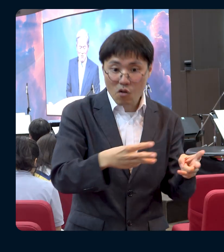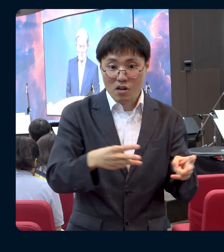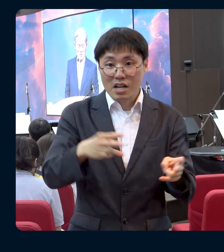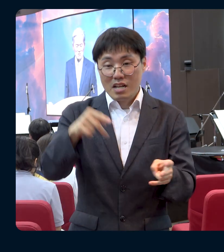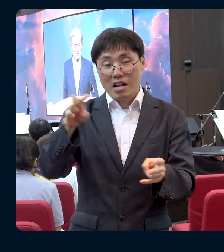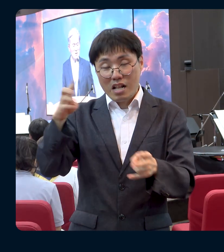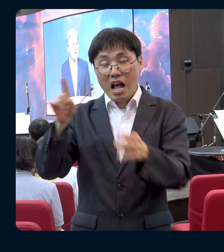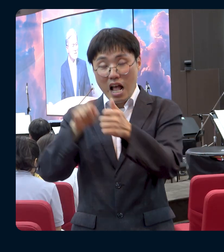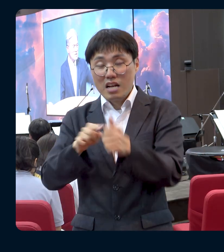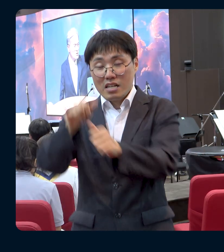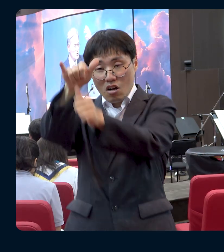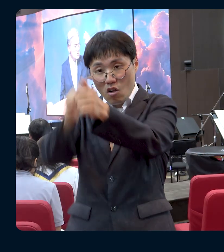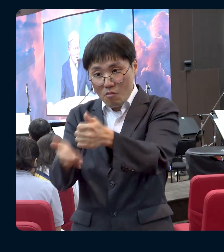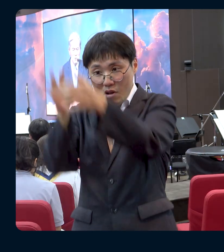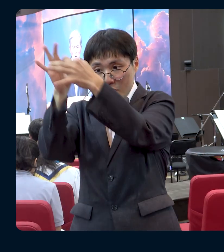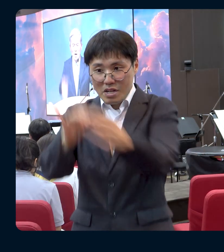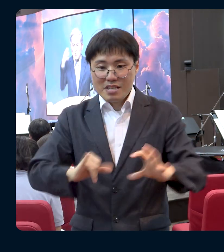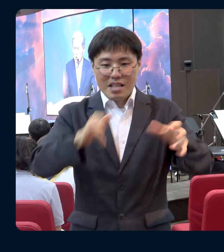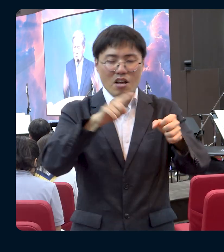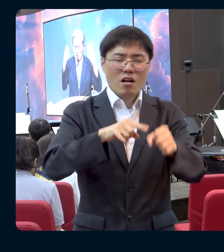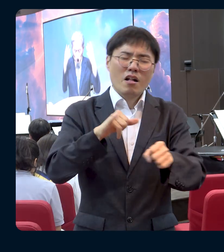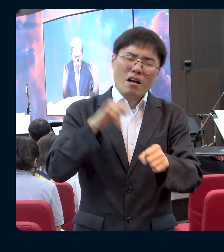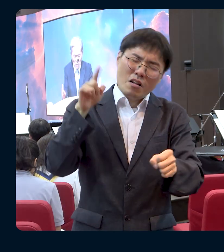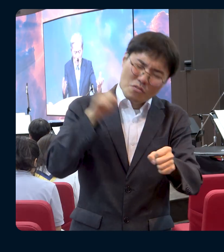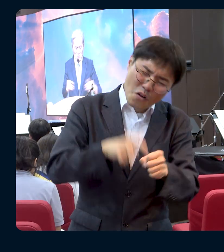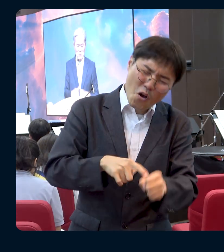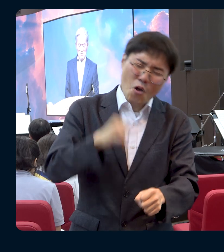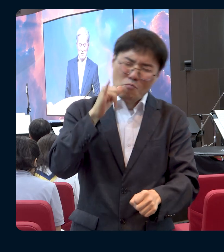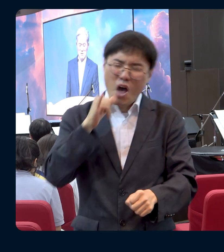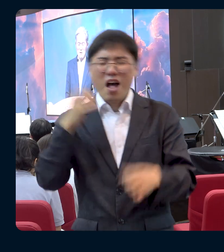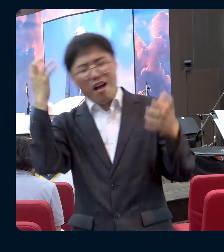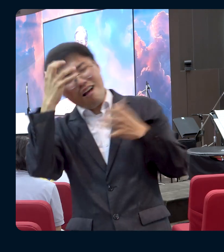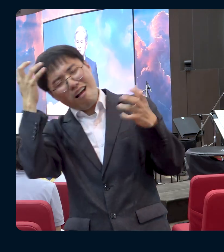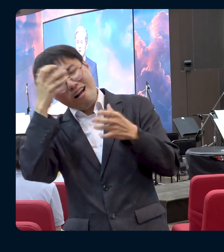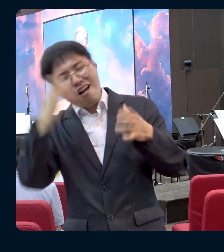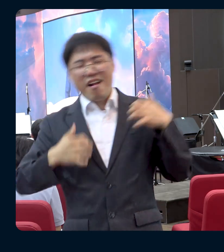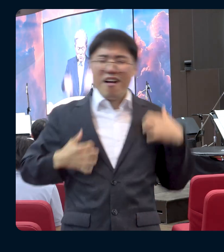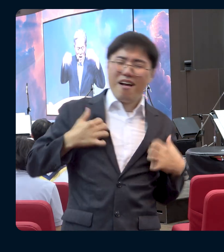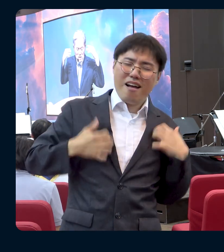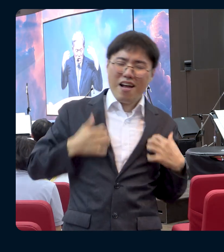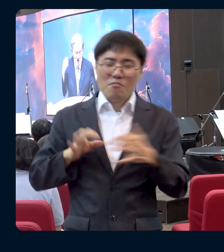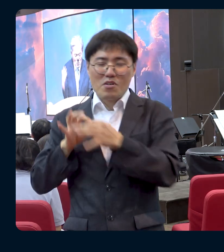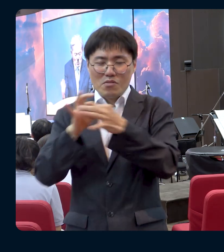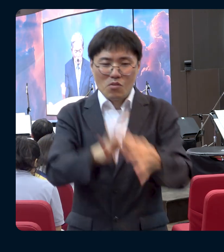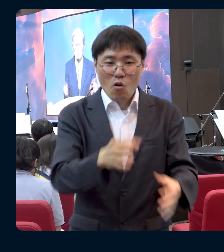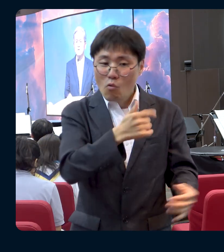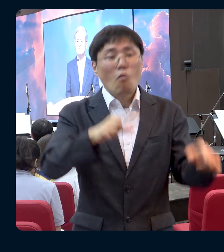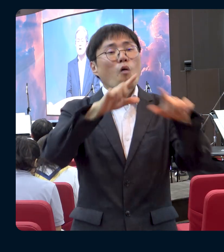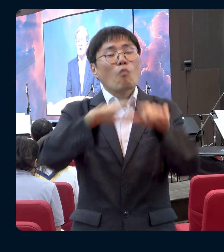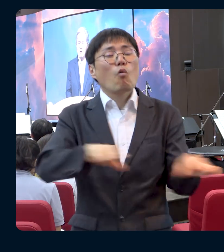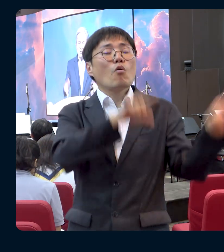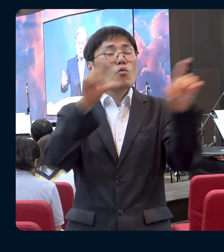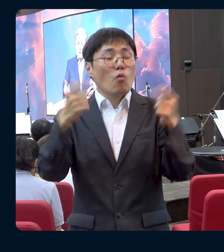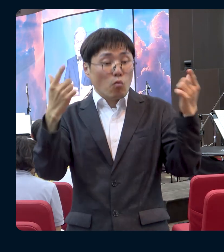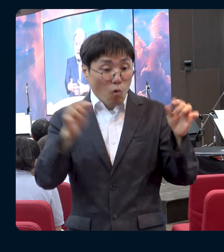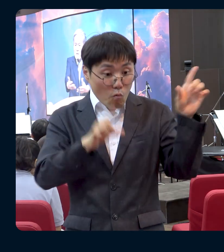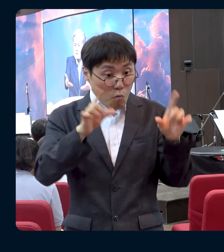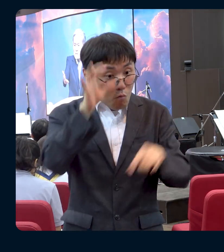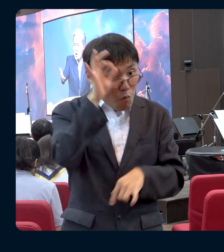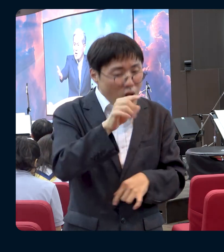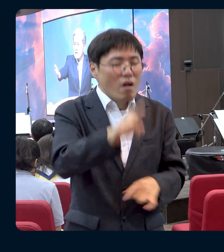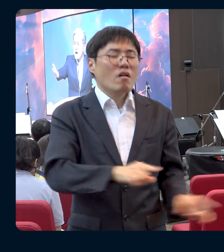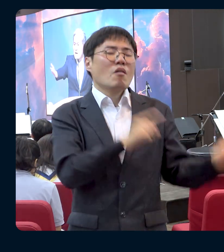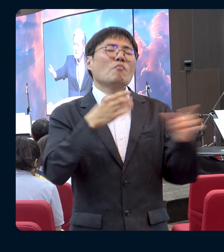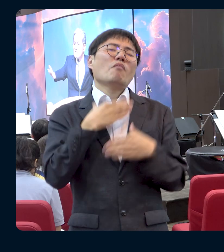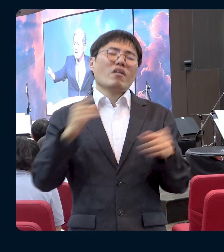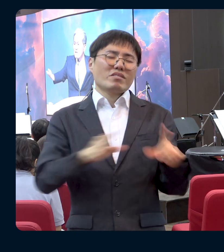함께 섬기면서 세상적인 재미와 욕심을 추구하면서 너무나 일상적으로 보이는 어떤